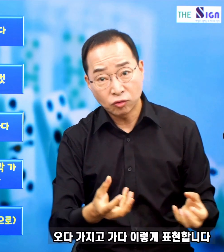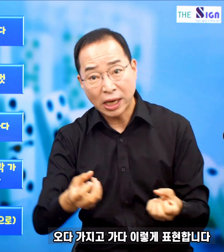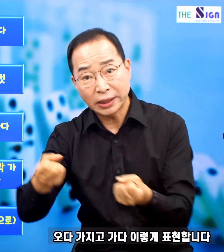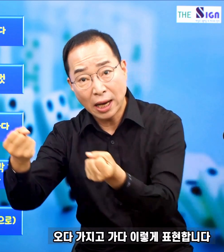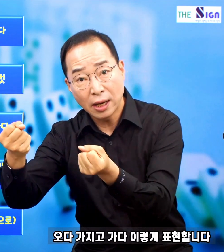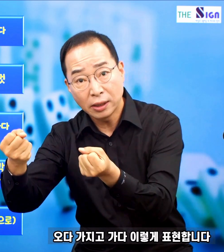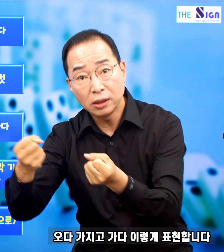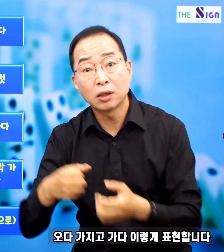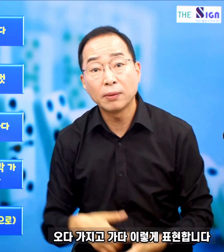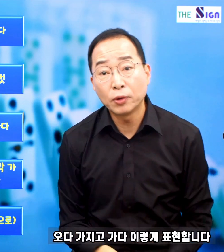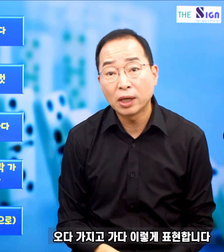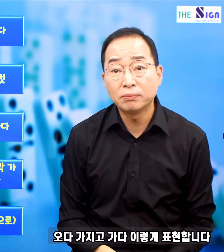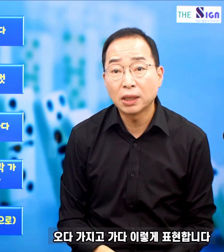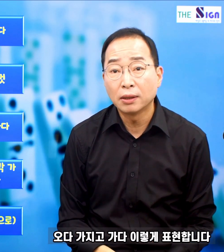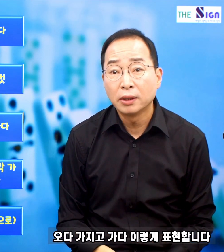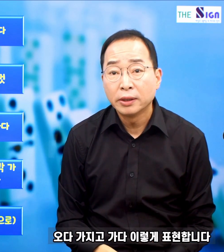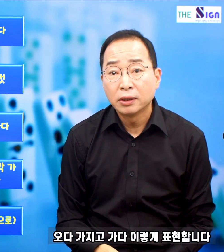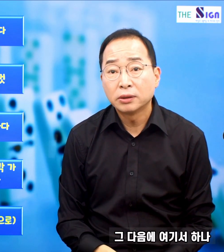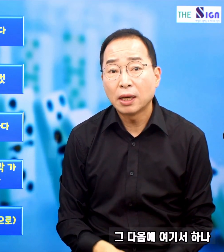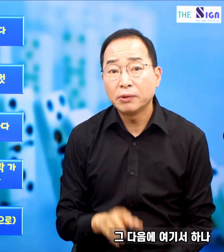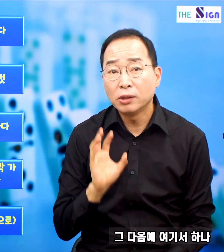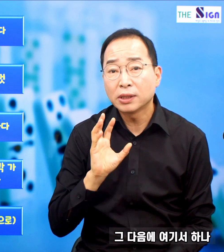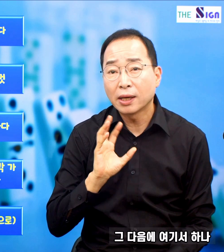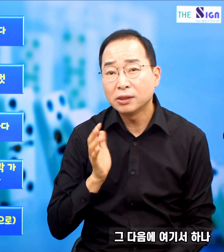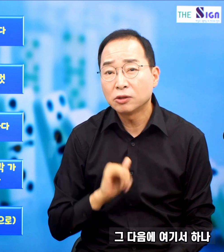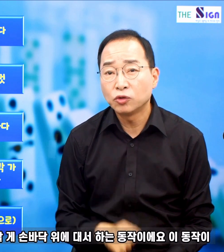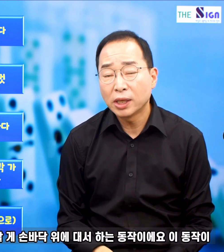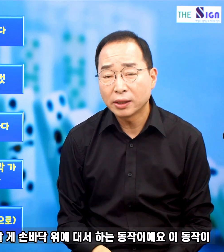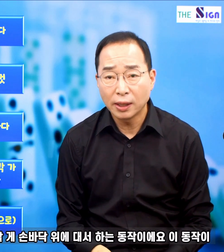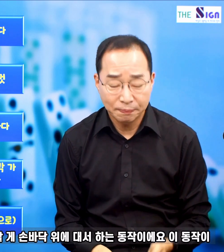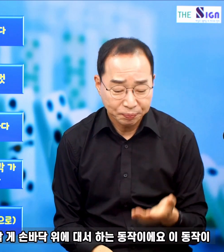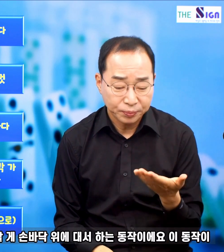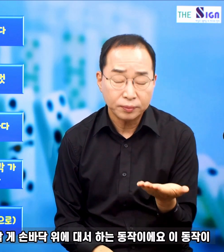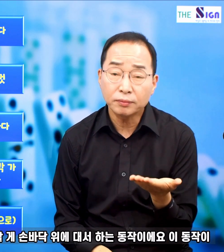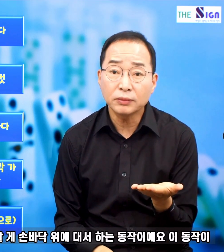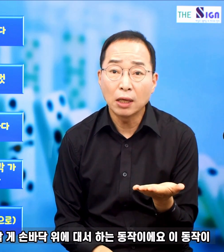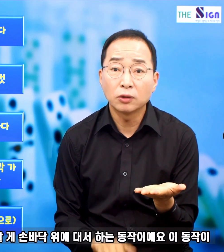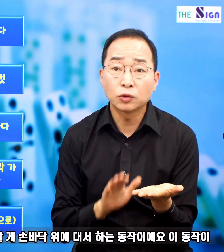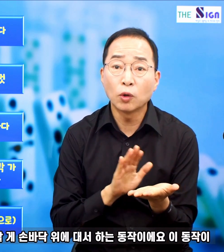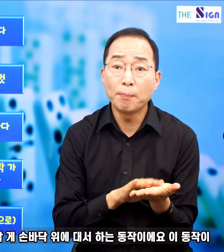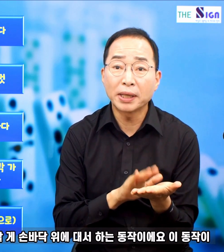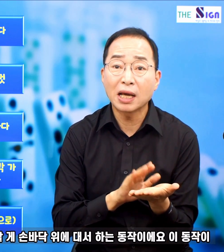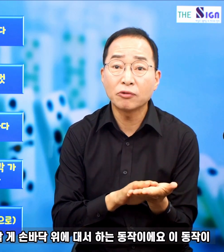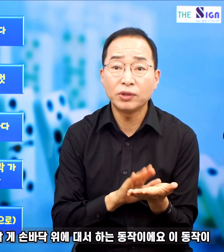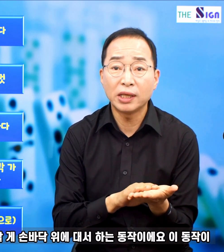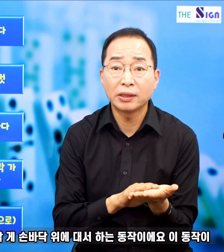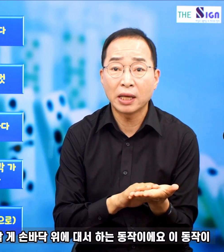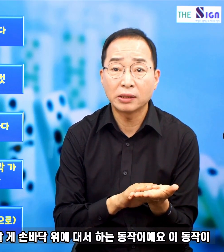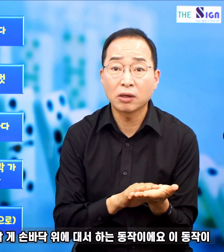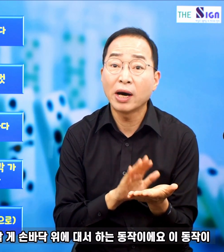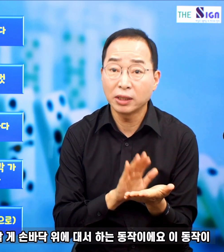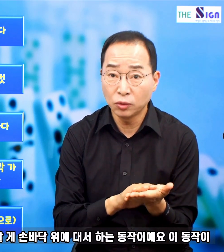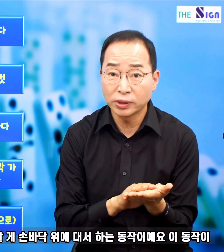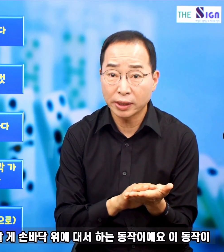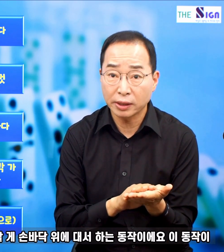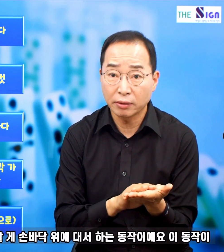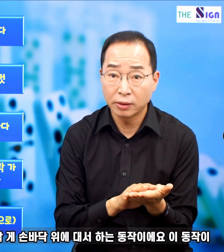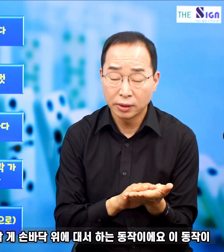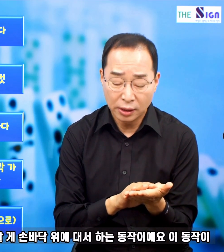가다, 이렇게 표현합니다. 그 다음에 여기서 하나 이제 주의할 게 손바닥 위에 대서 하는 동작이에요.